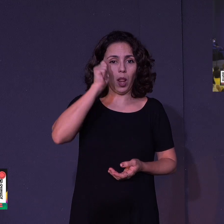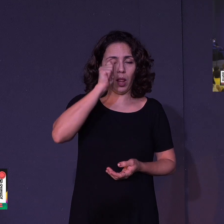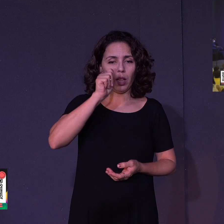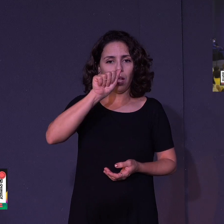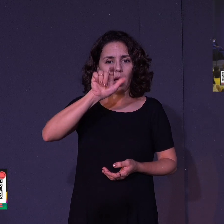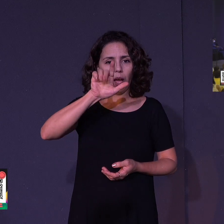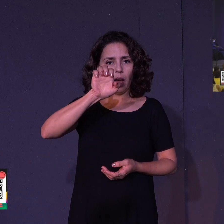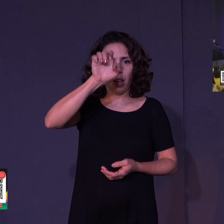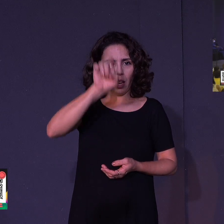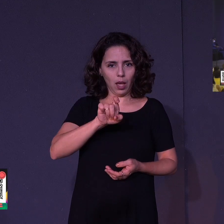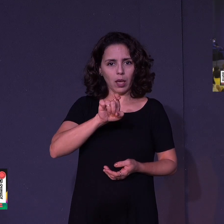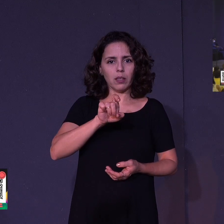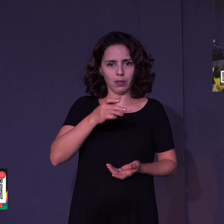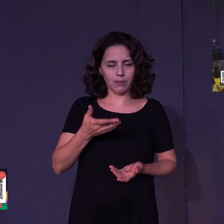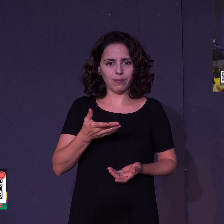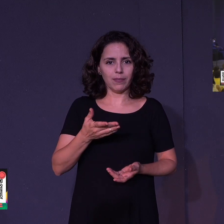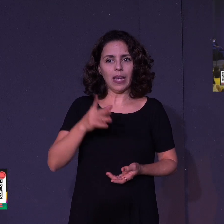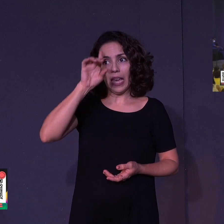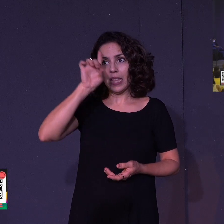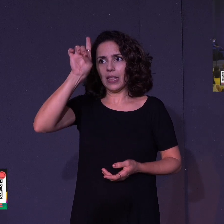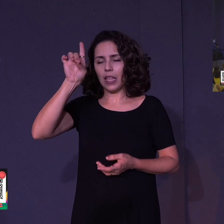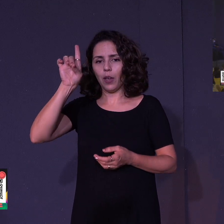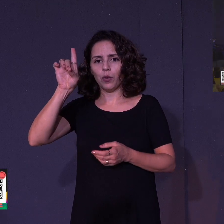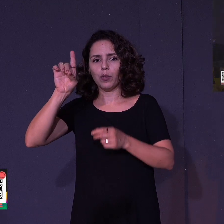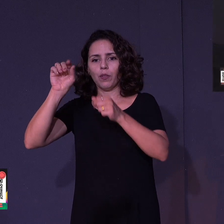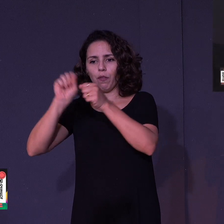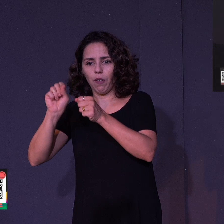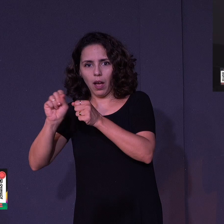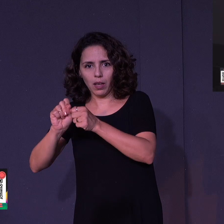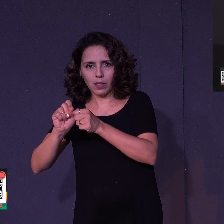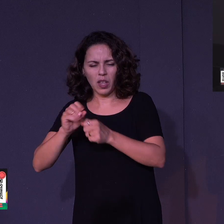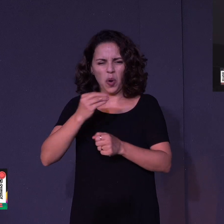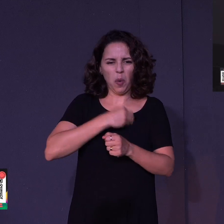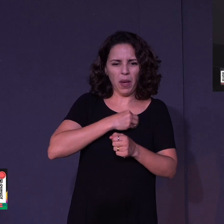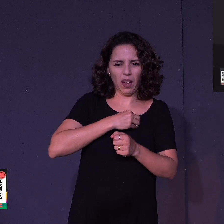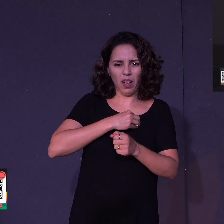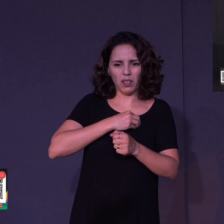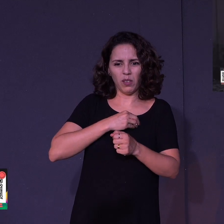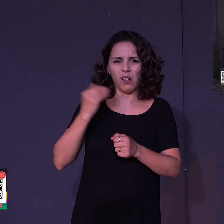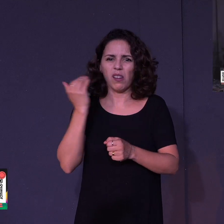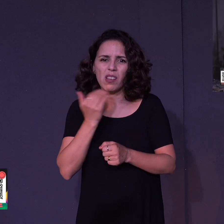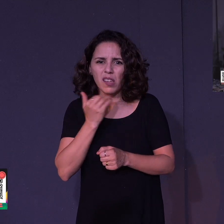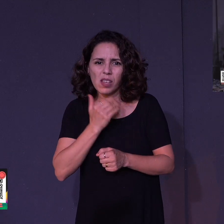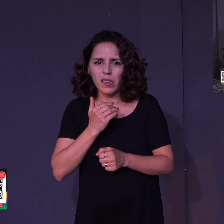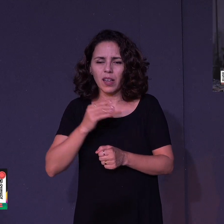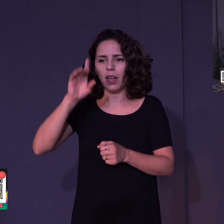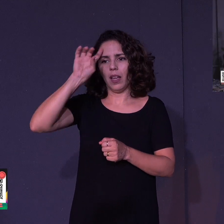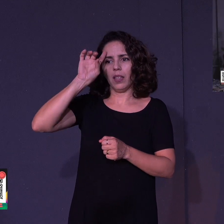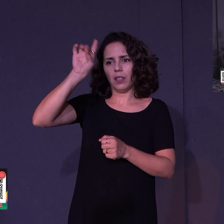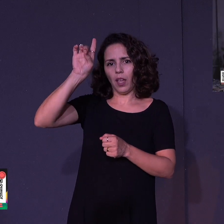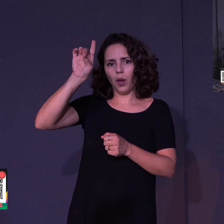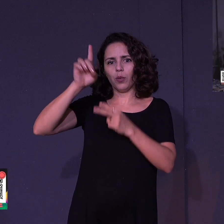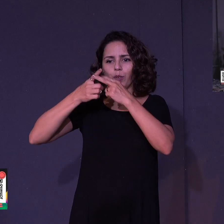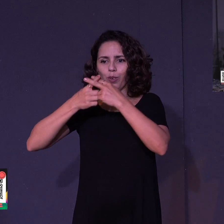forma, o pecado deforma, o homem reforma, mas só Jesus transforma. Foi Ele, foi o